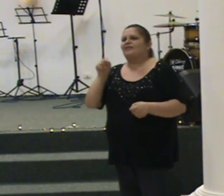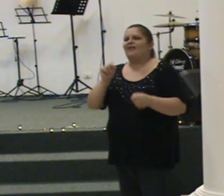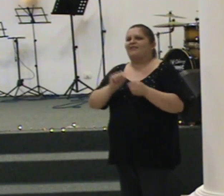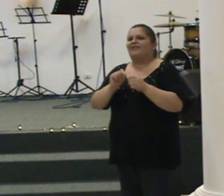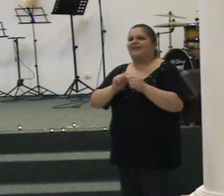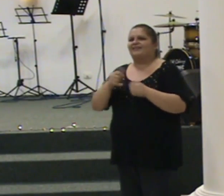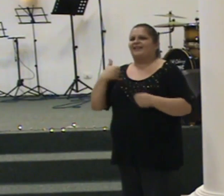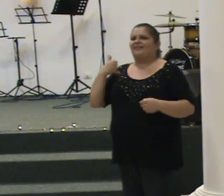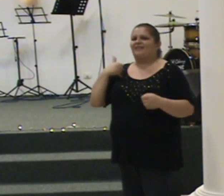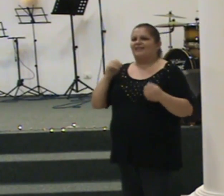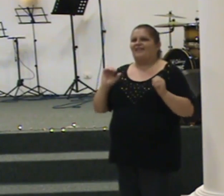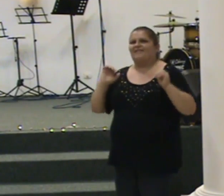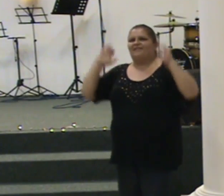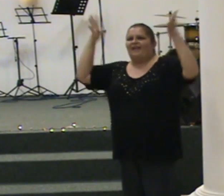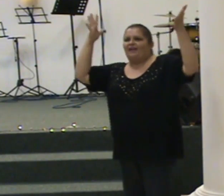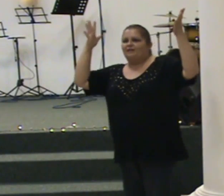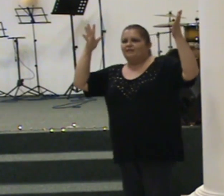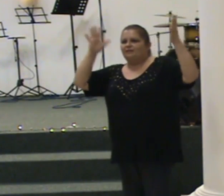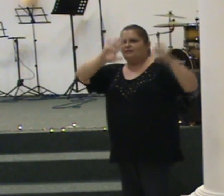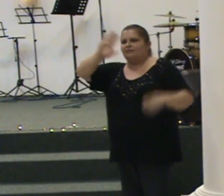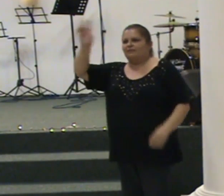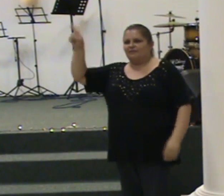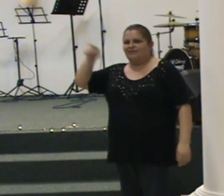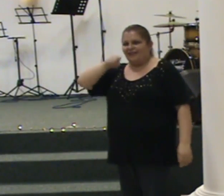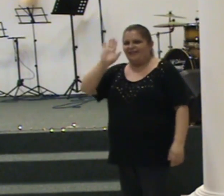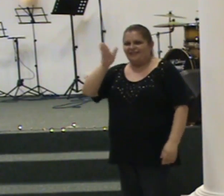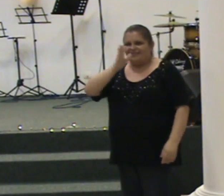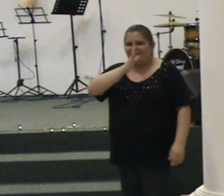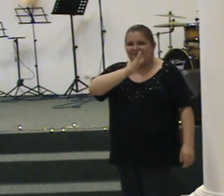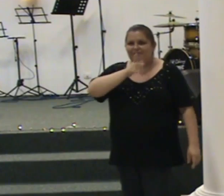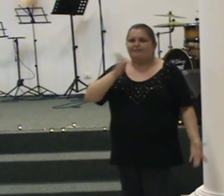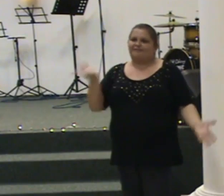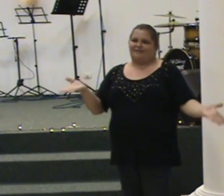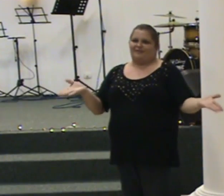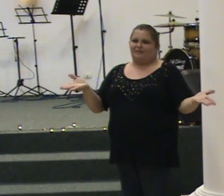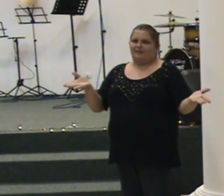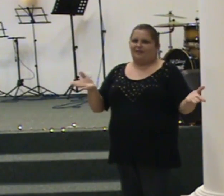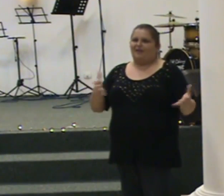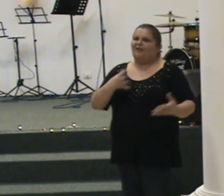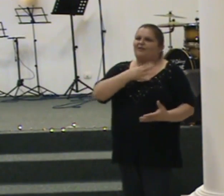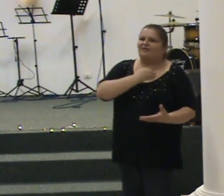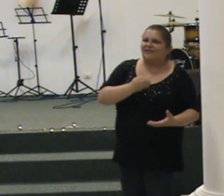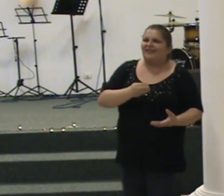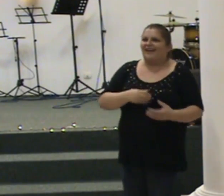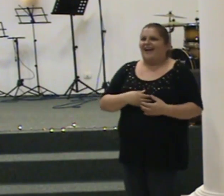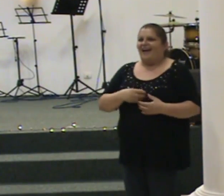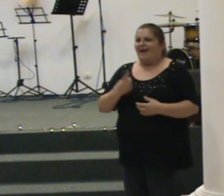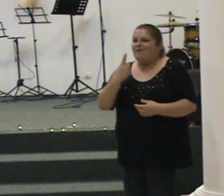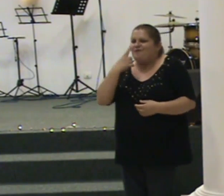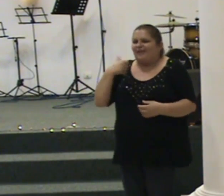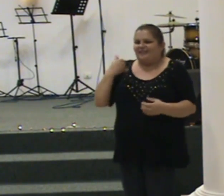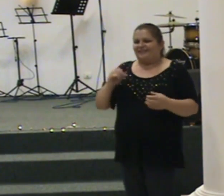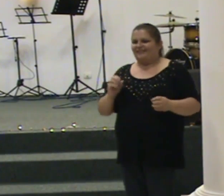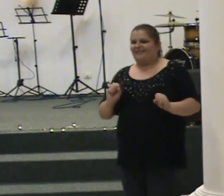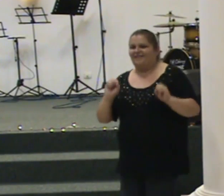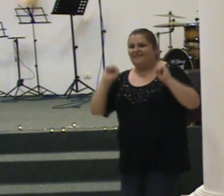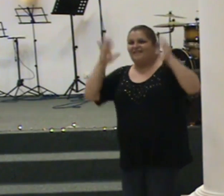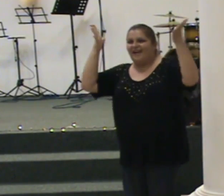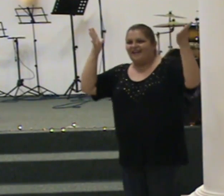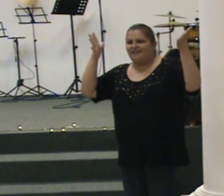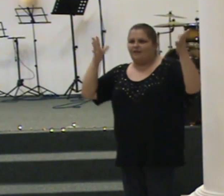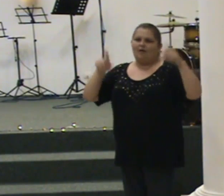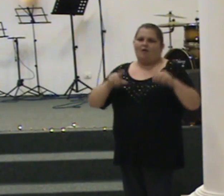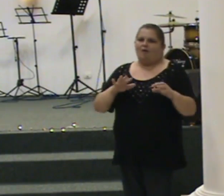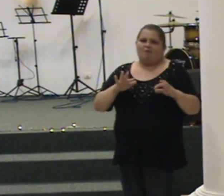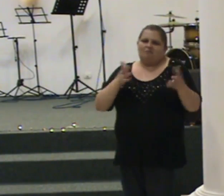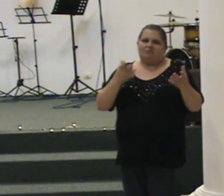uma festinha de aniversário na sua casa? Não é? Quando nasceu o seu filho, primeiro aninho, um parente, você